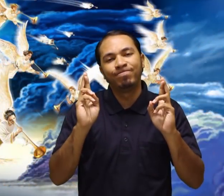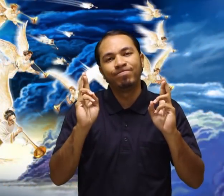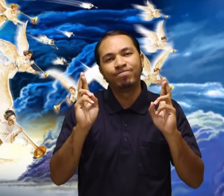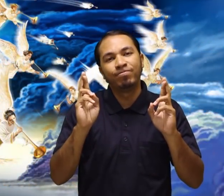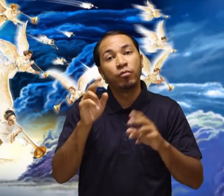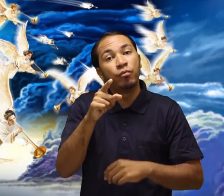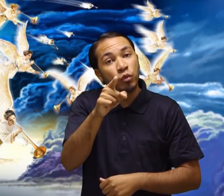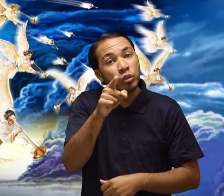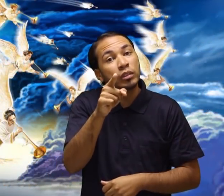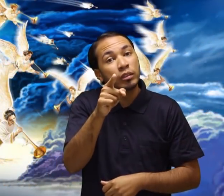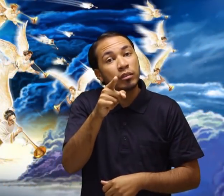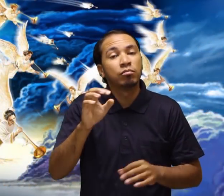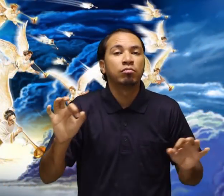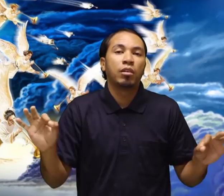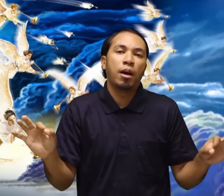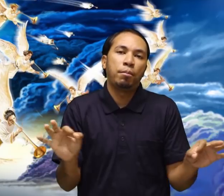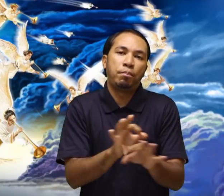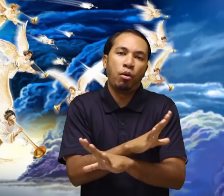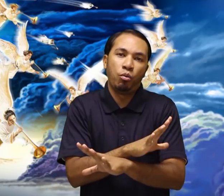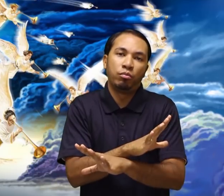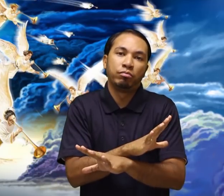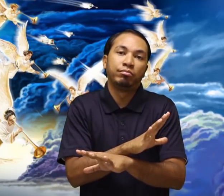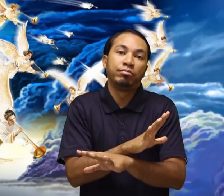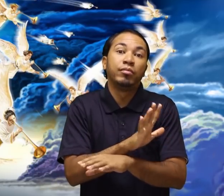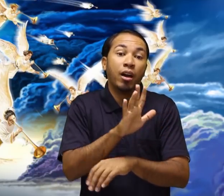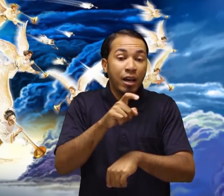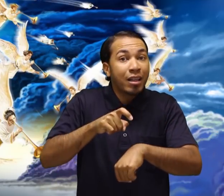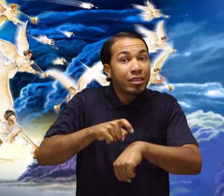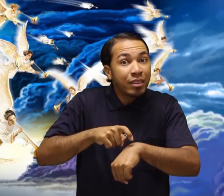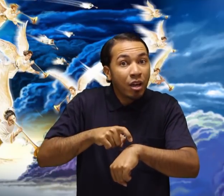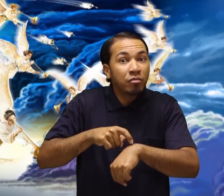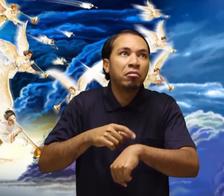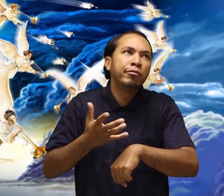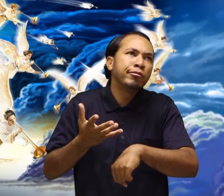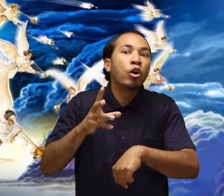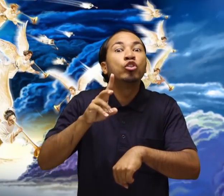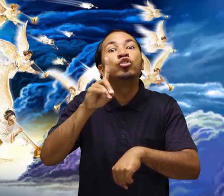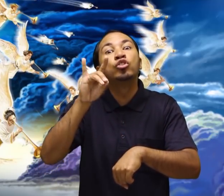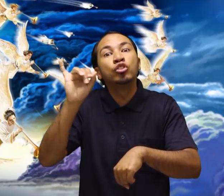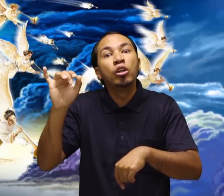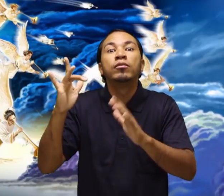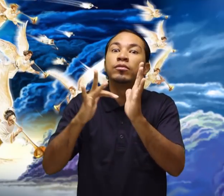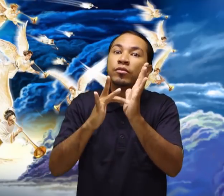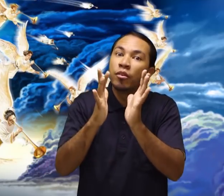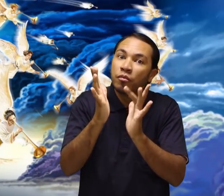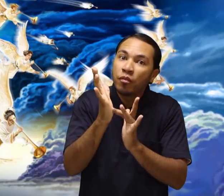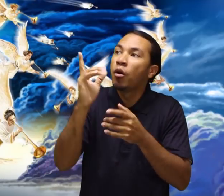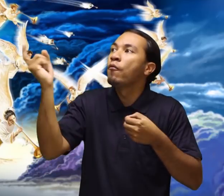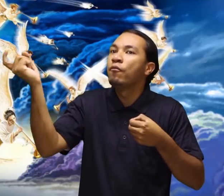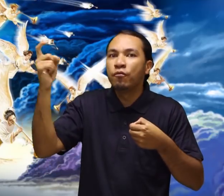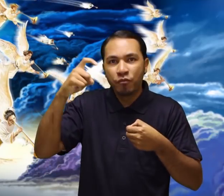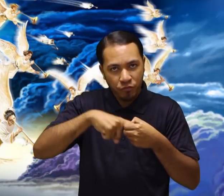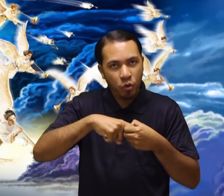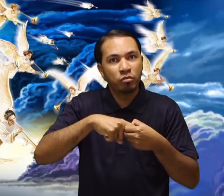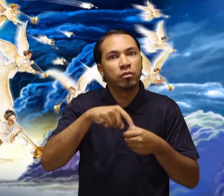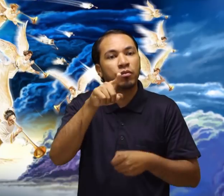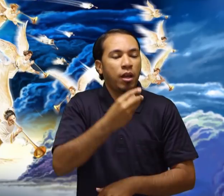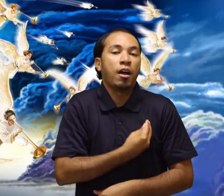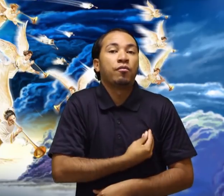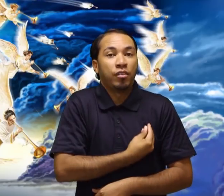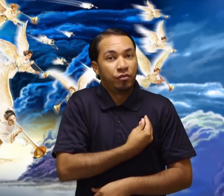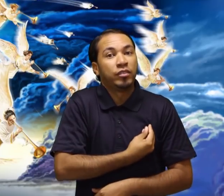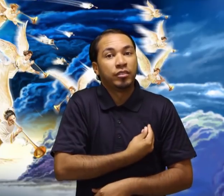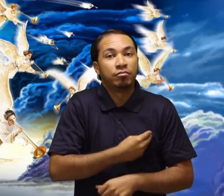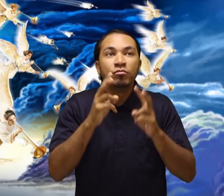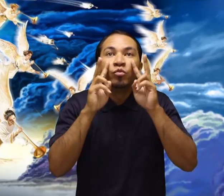E eu espero que você esteja pronto no dia em que Jesus estiver voltando.